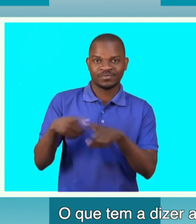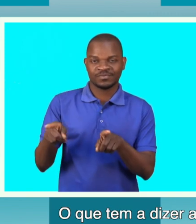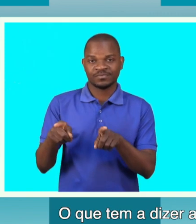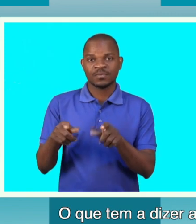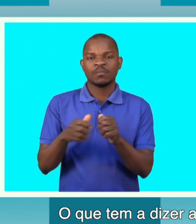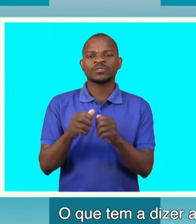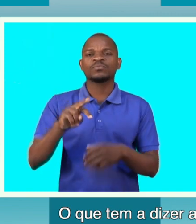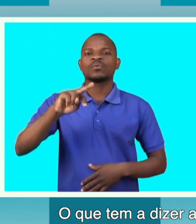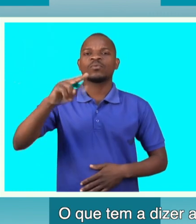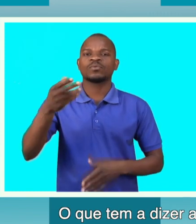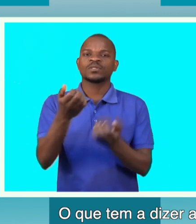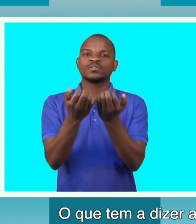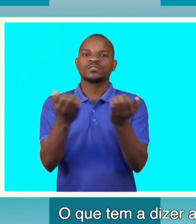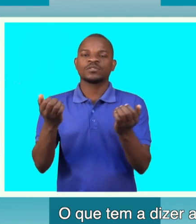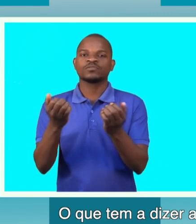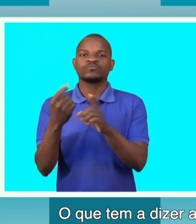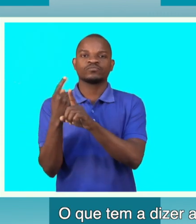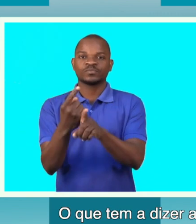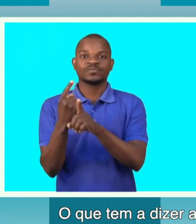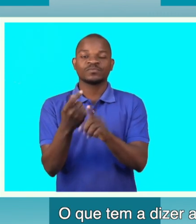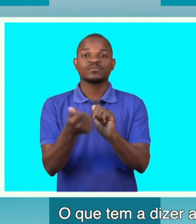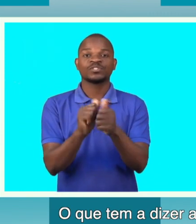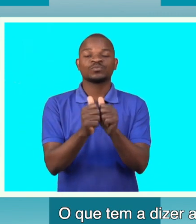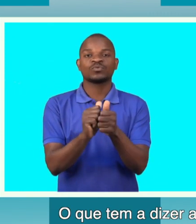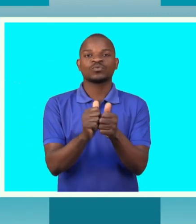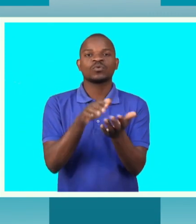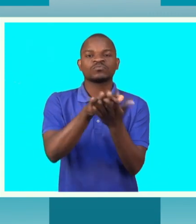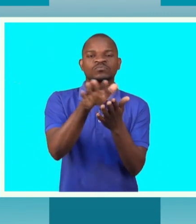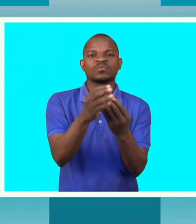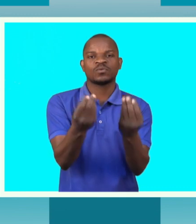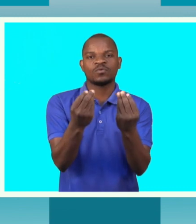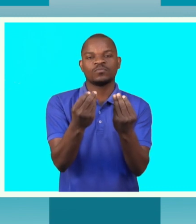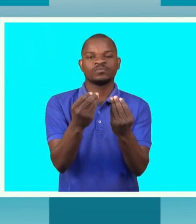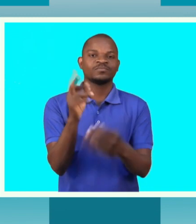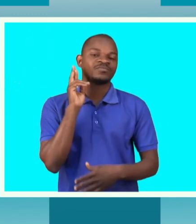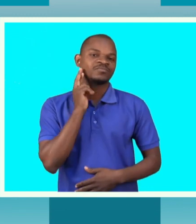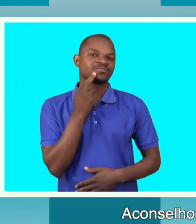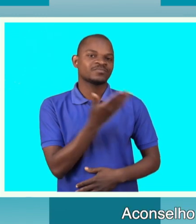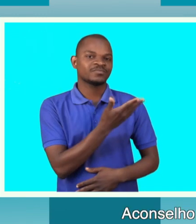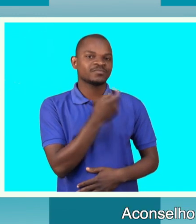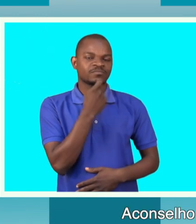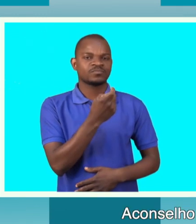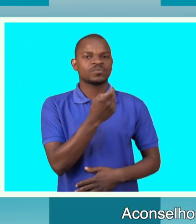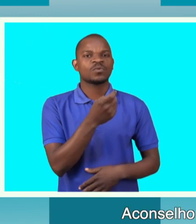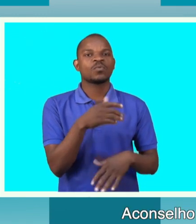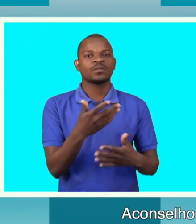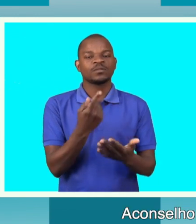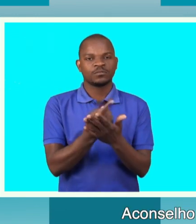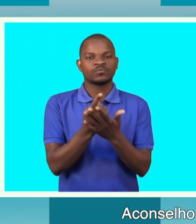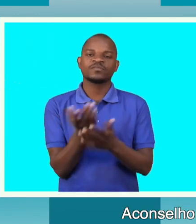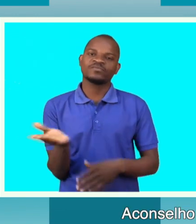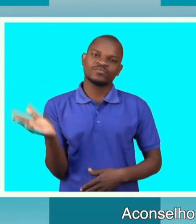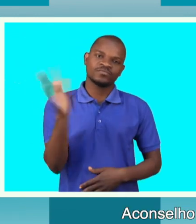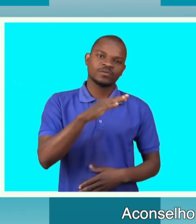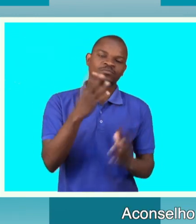O que você tem a dizer para outras crianças que praticam o desporto? Não parece que não é nada. Estou a dizer que vamos